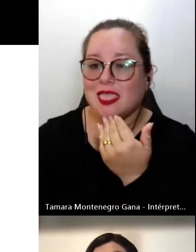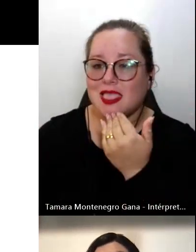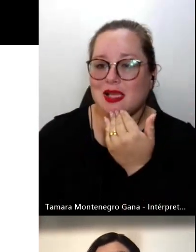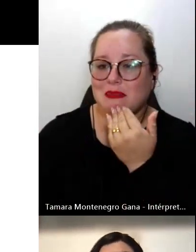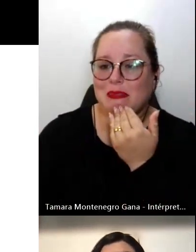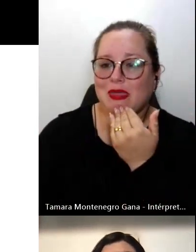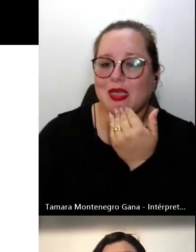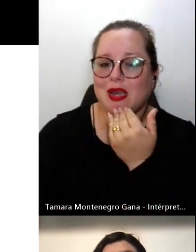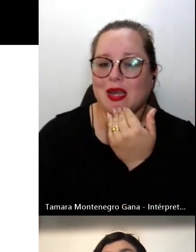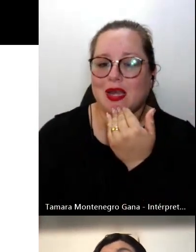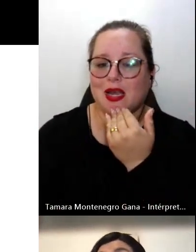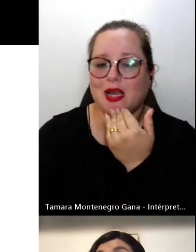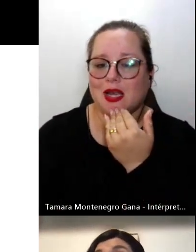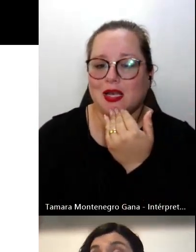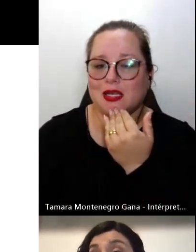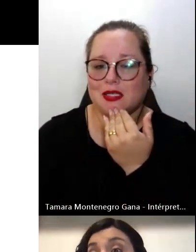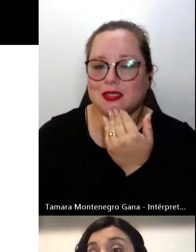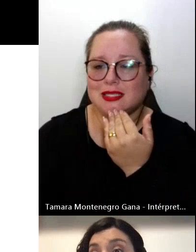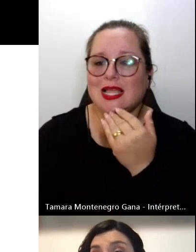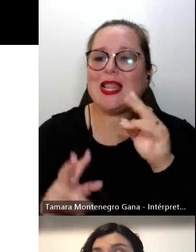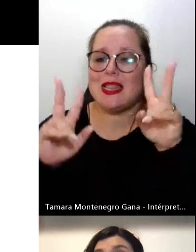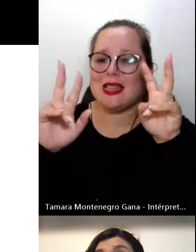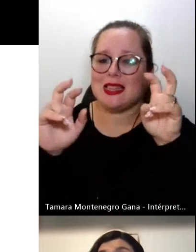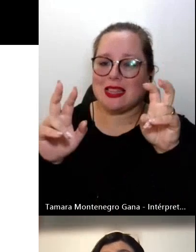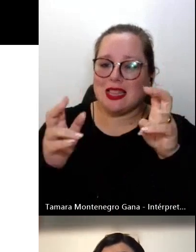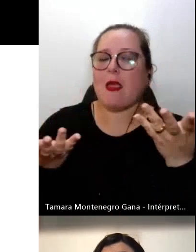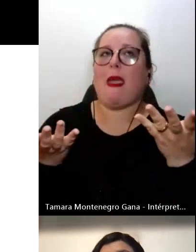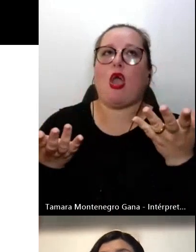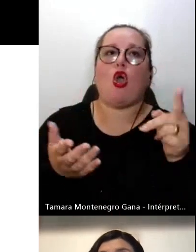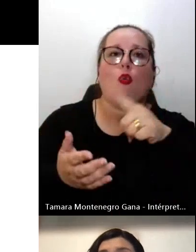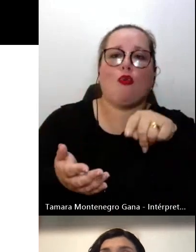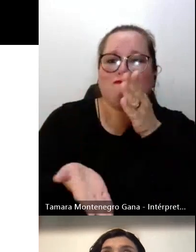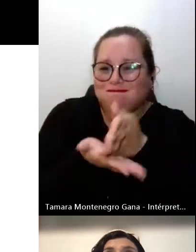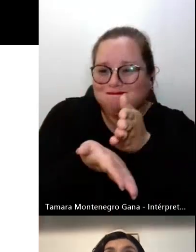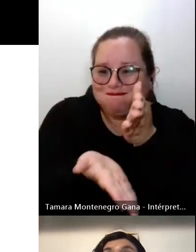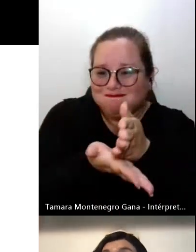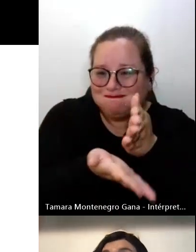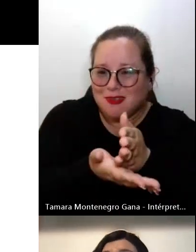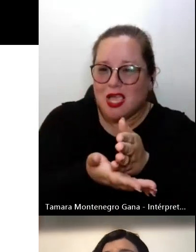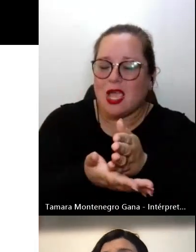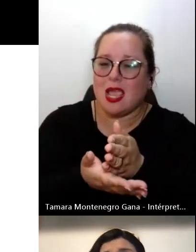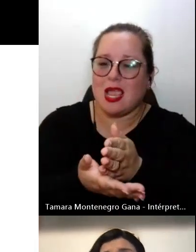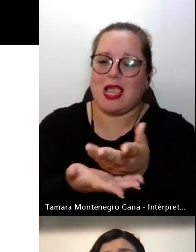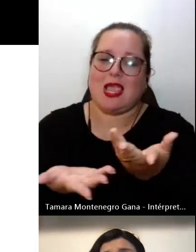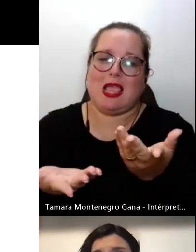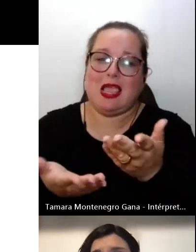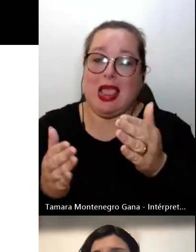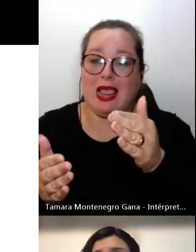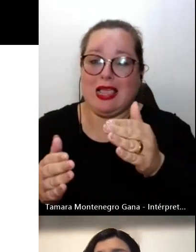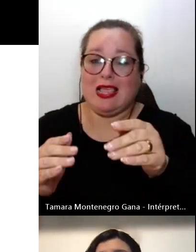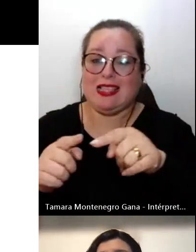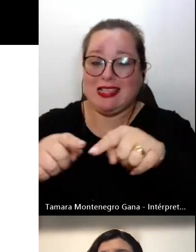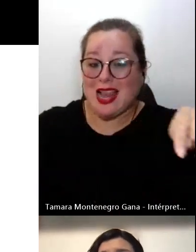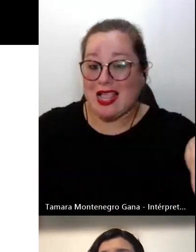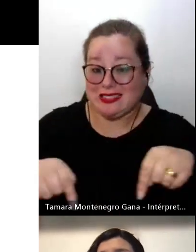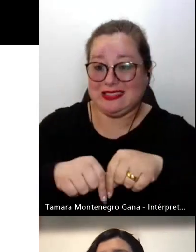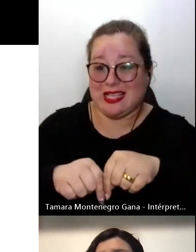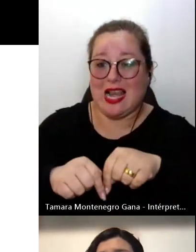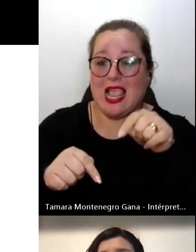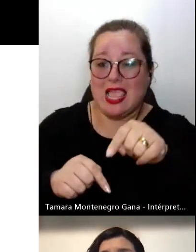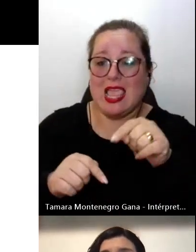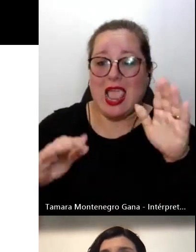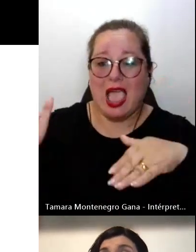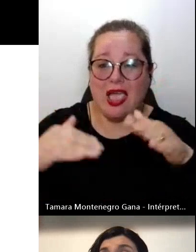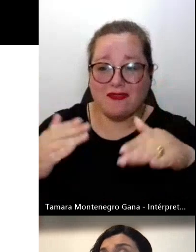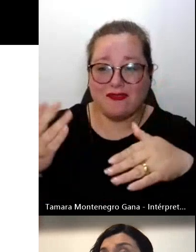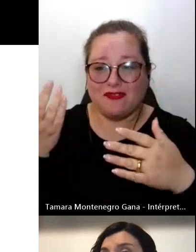manejar esta disciplina en la sala de clases muchas veces se da de una manera, podríamos describirla un poco